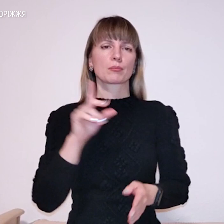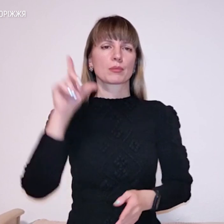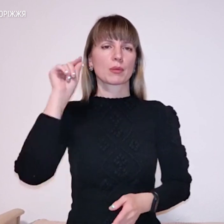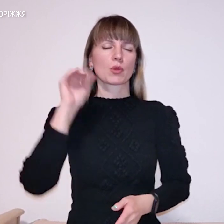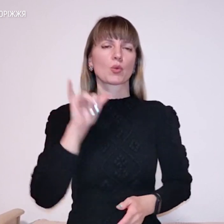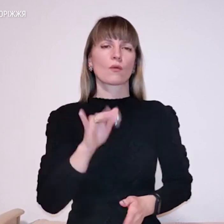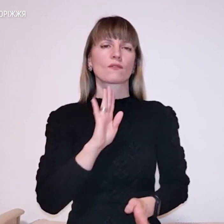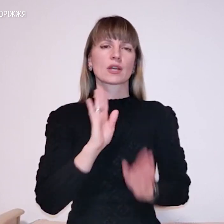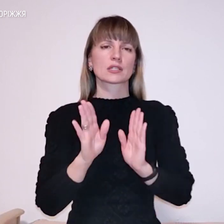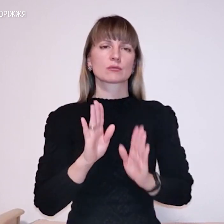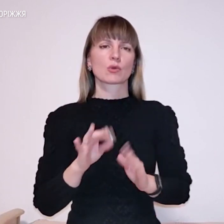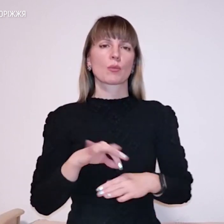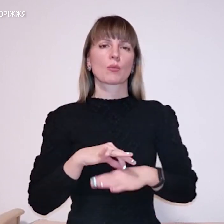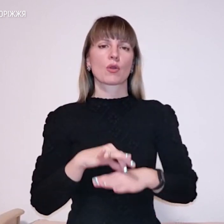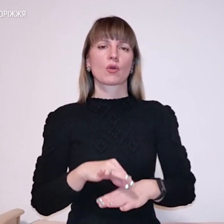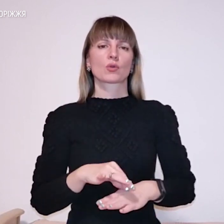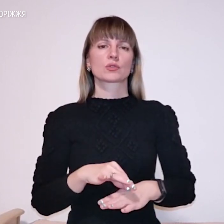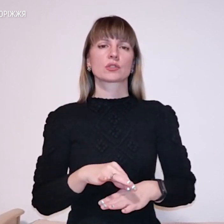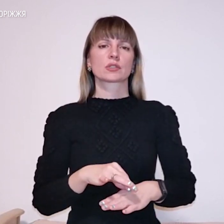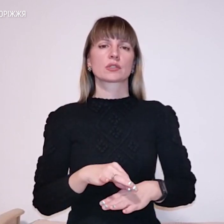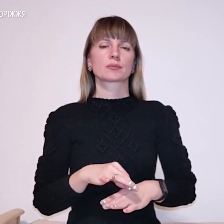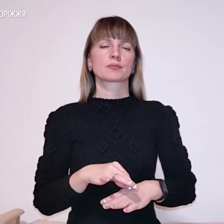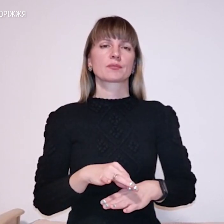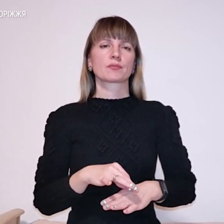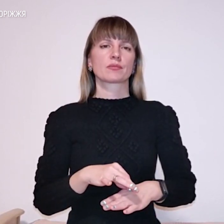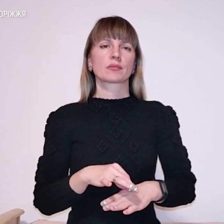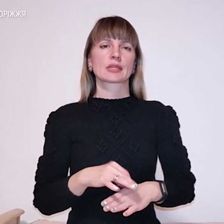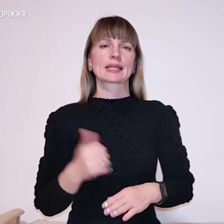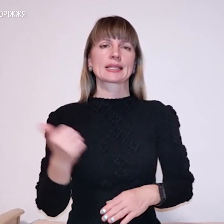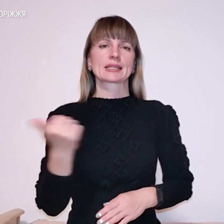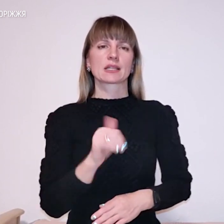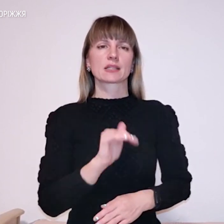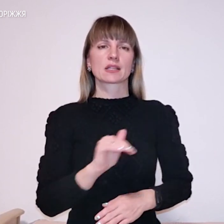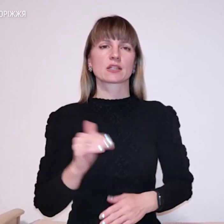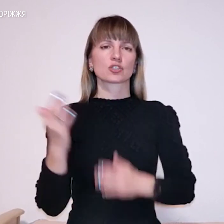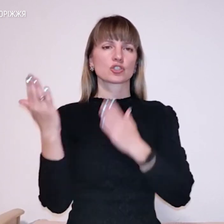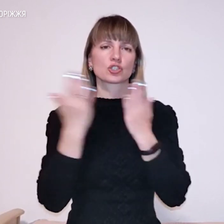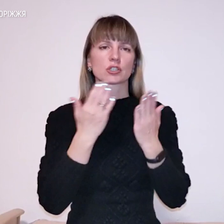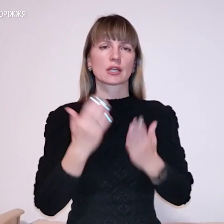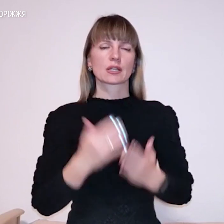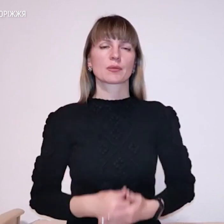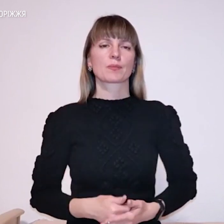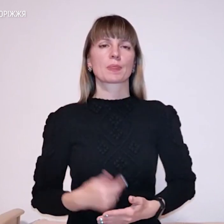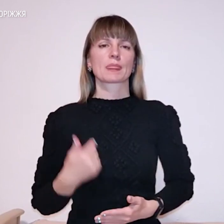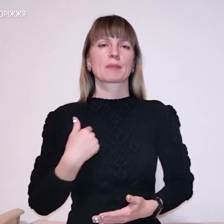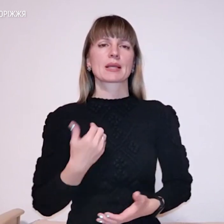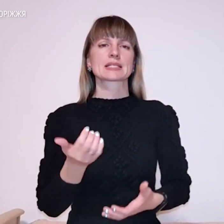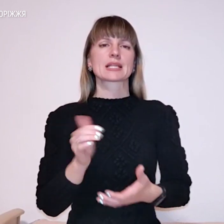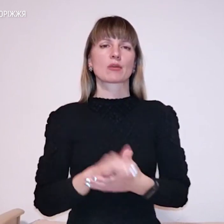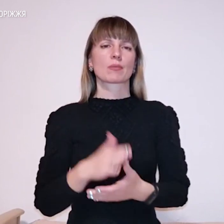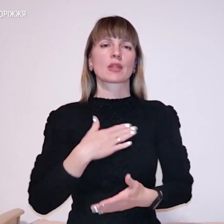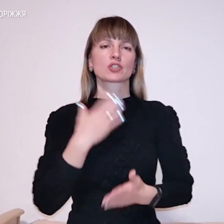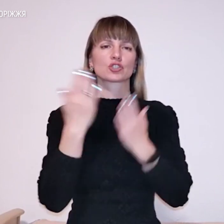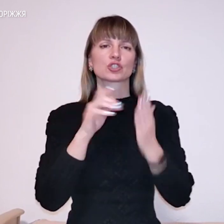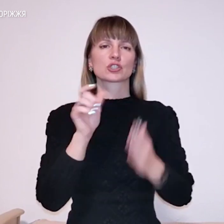Фейсбук проходить саме тиждень дитячого читання. Ми знайомимо наших читачів із